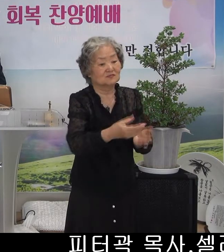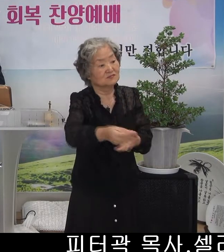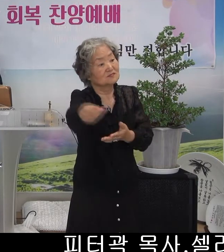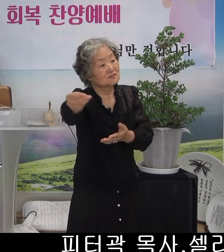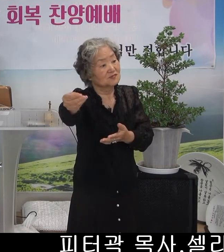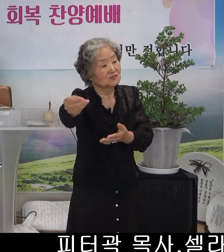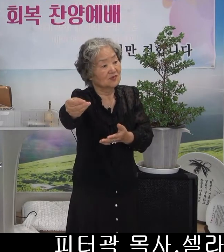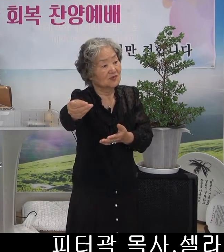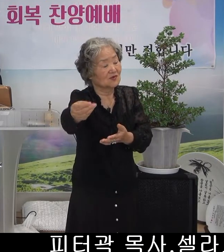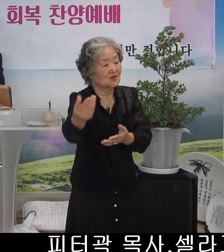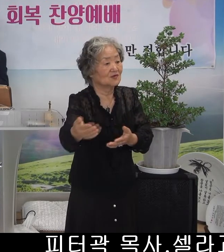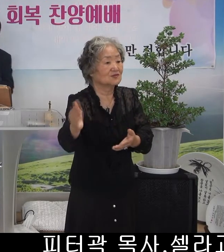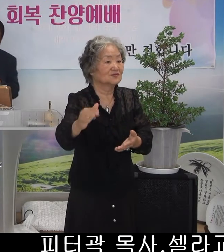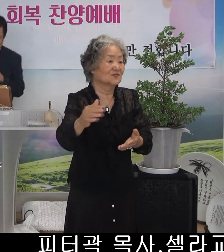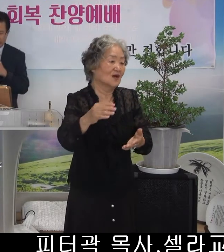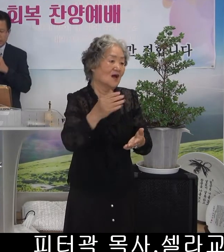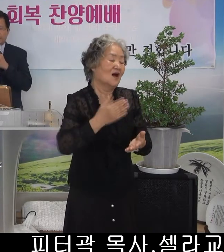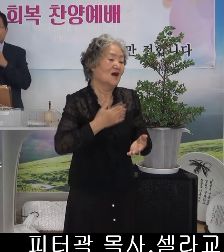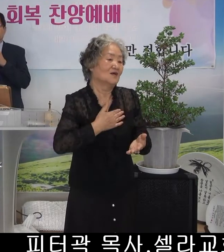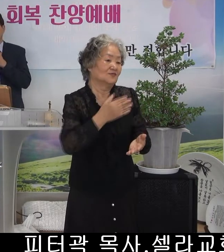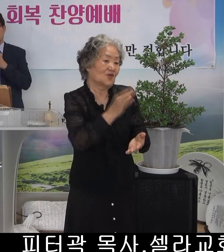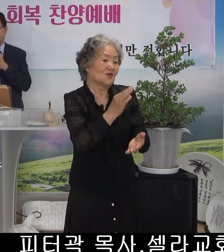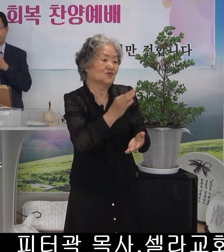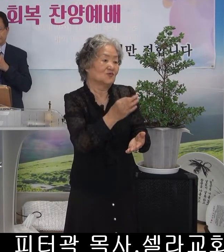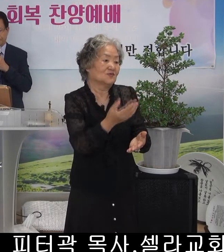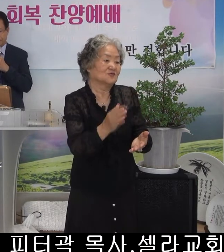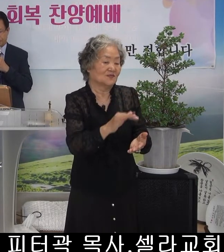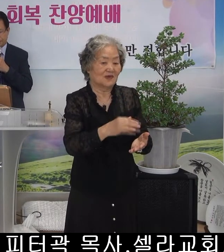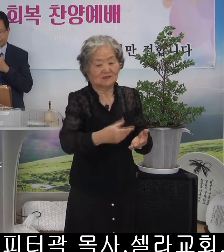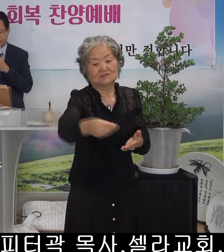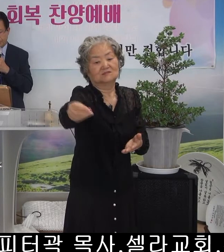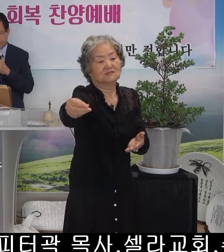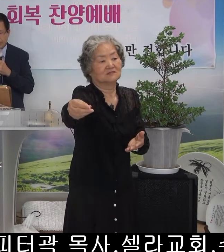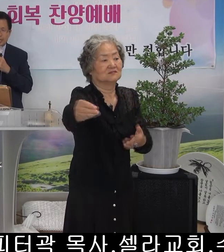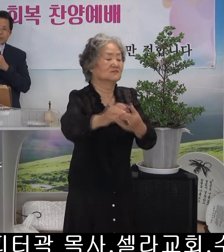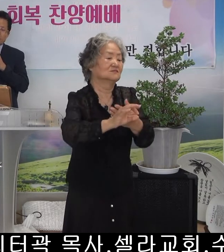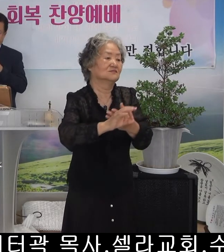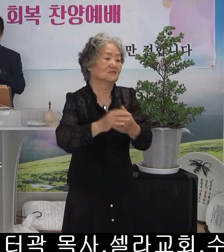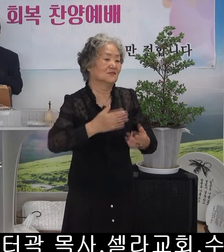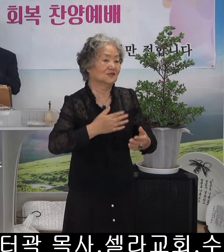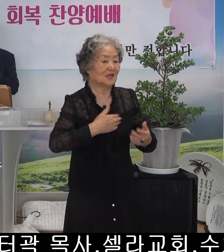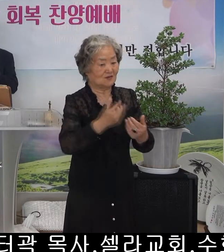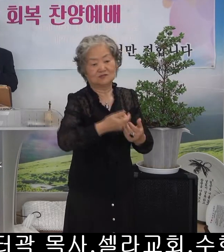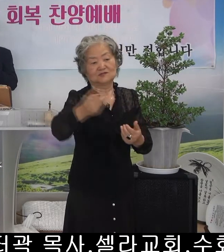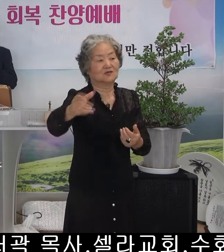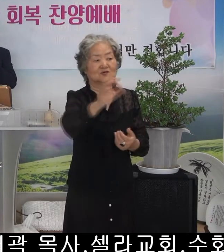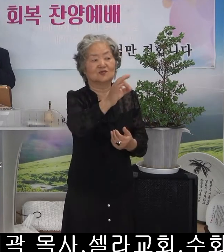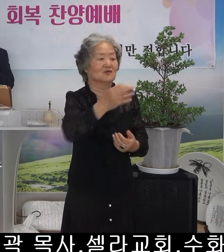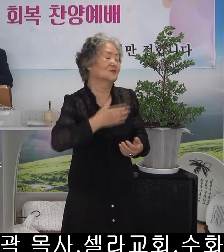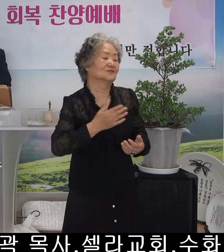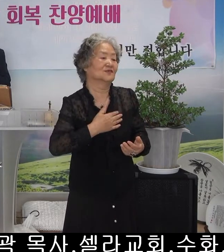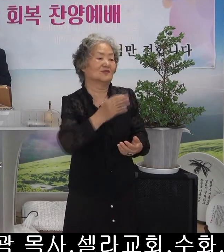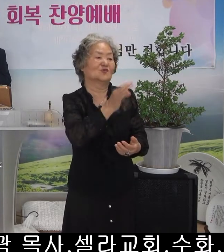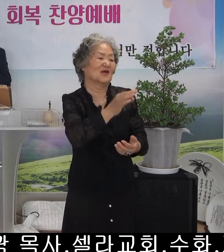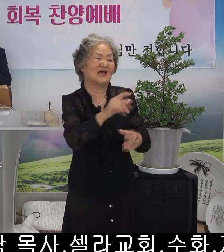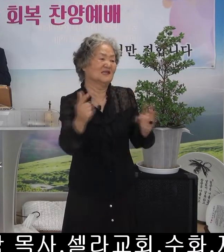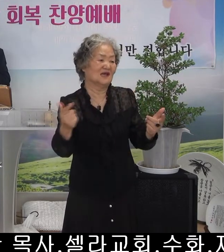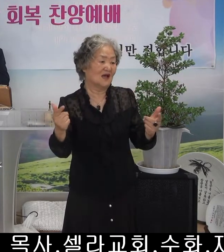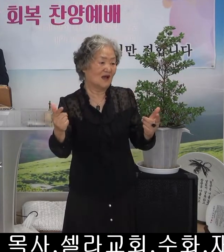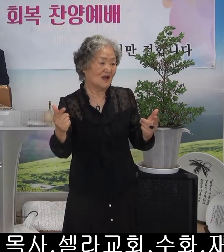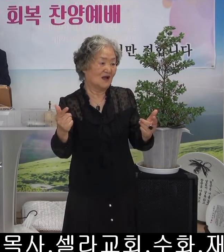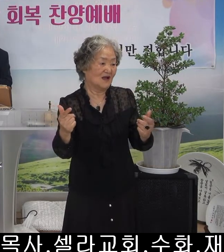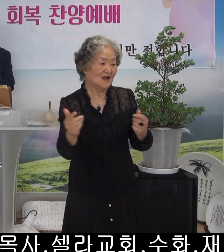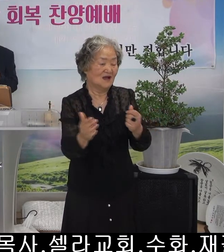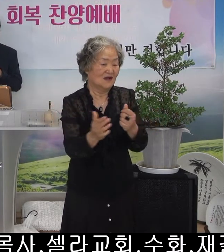내 손에서 떠나가면 그 돈은 내 돈이 아니다 라는 얘기. 이렇게 사람의 관계는 이러한 법적인 한계